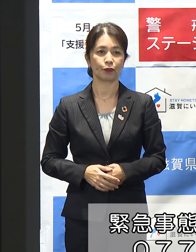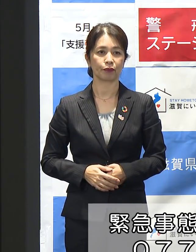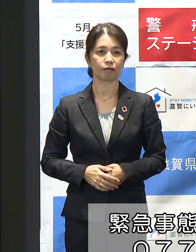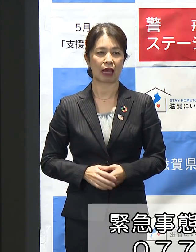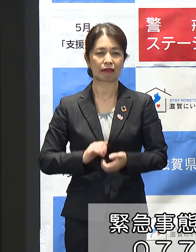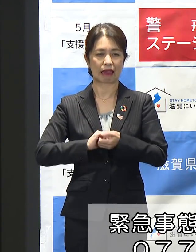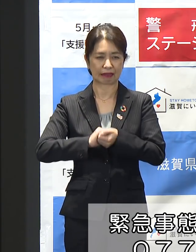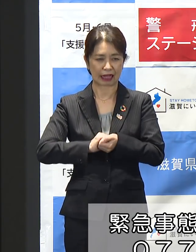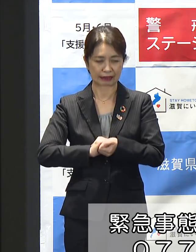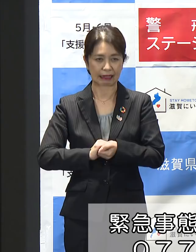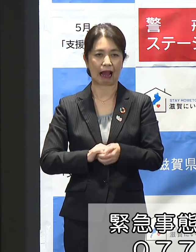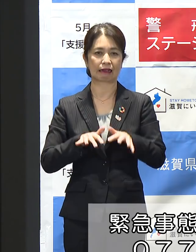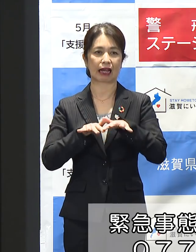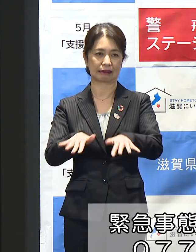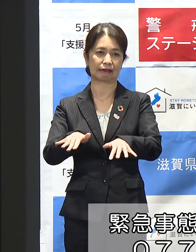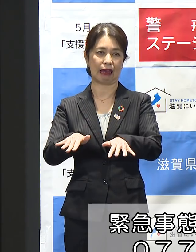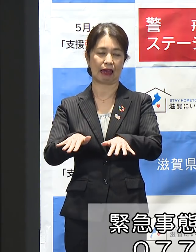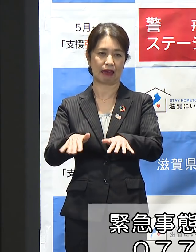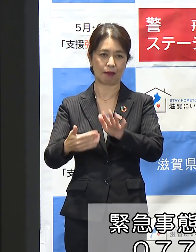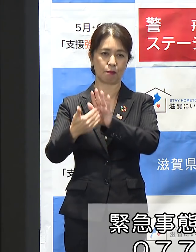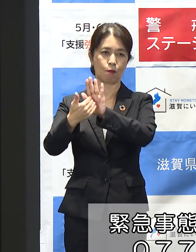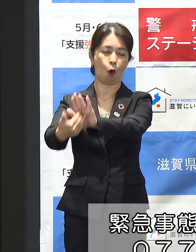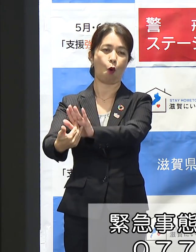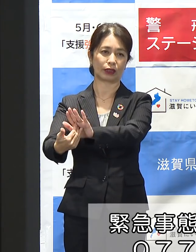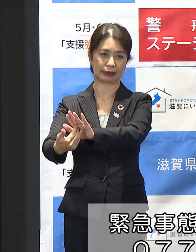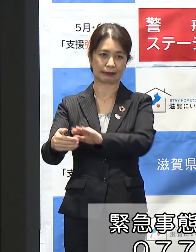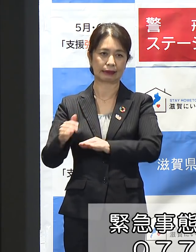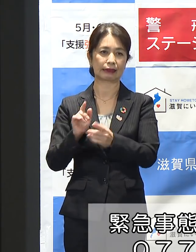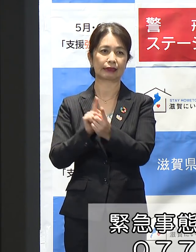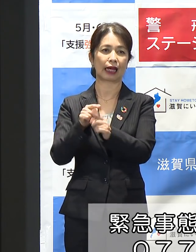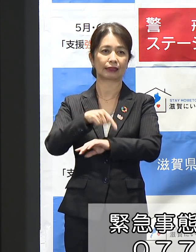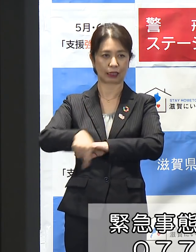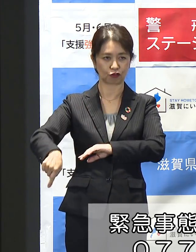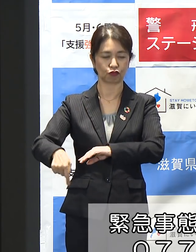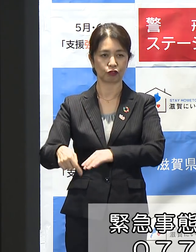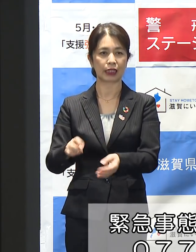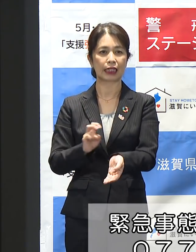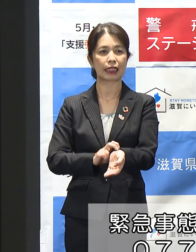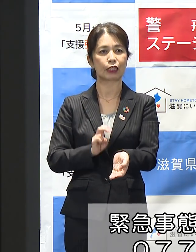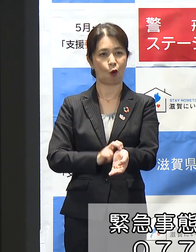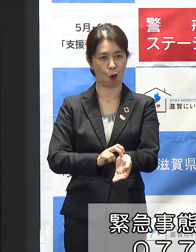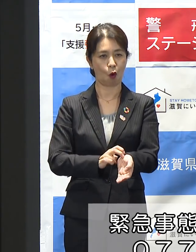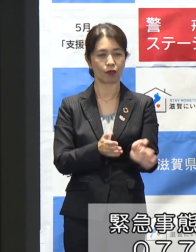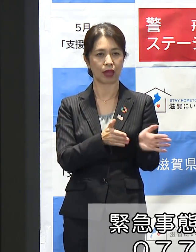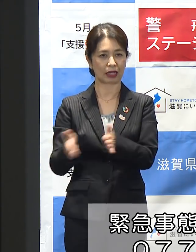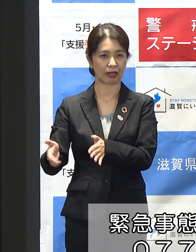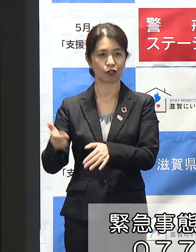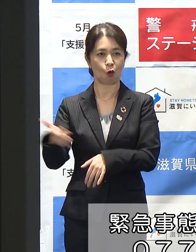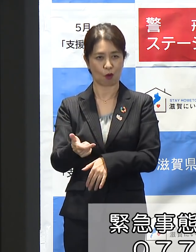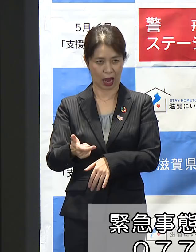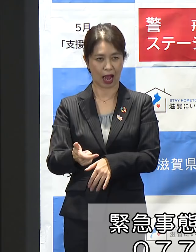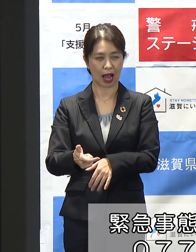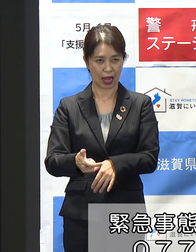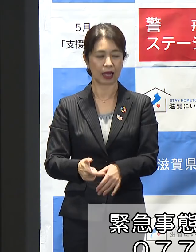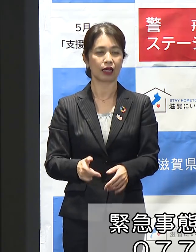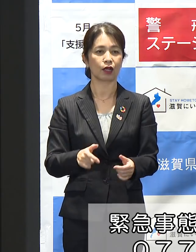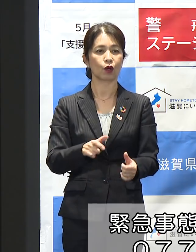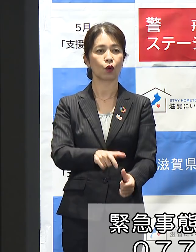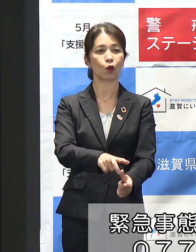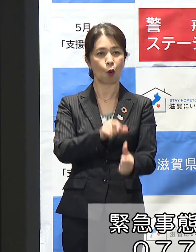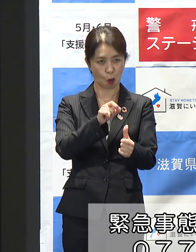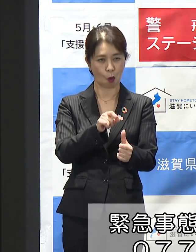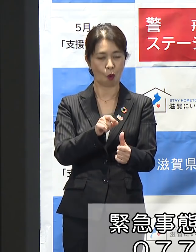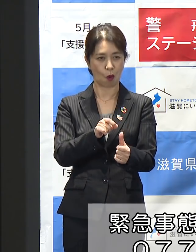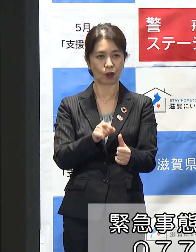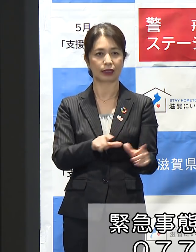徹底した感染拡大防止対策、また医療提供体制の充実強化、経済雇用生活支援対策強